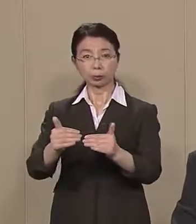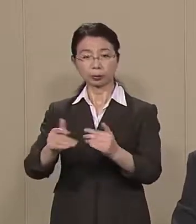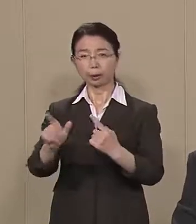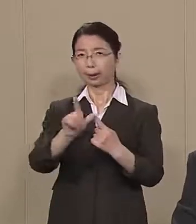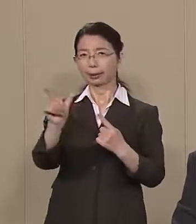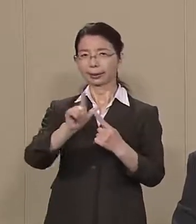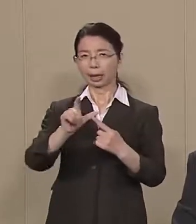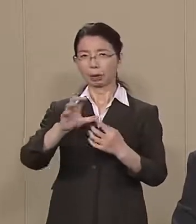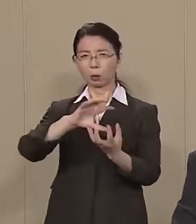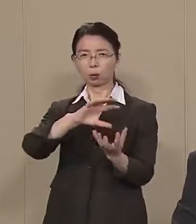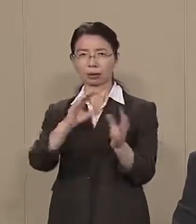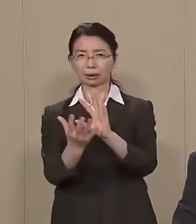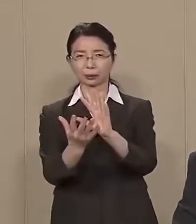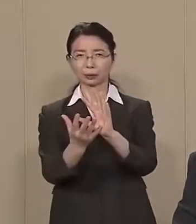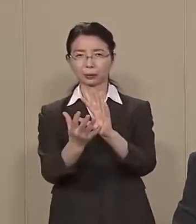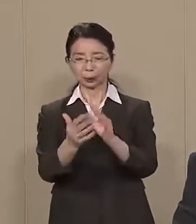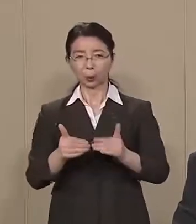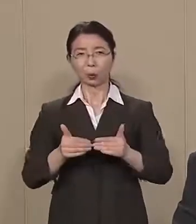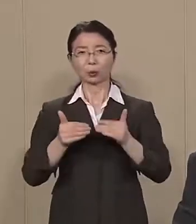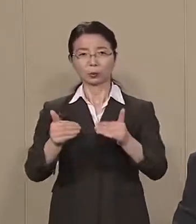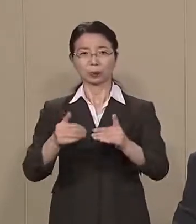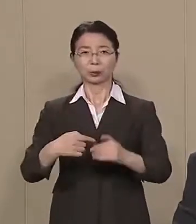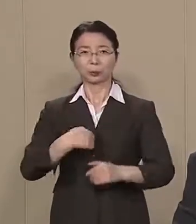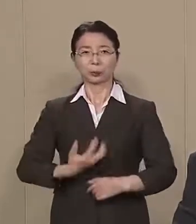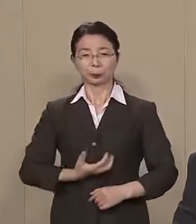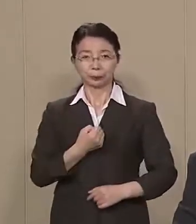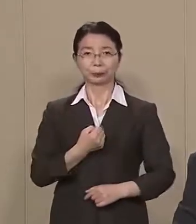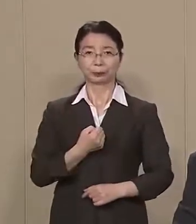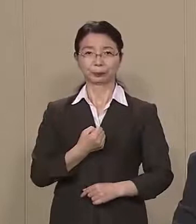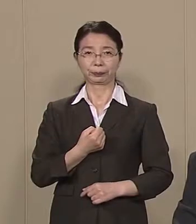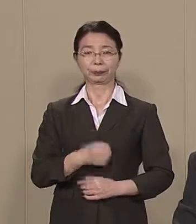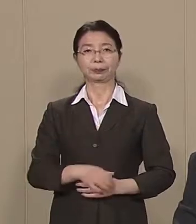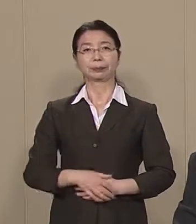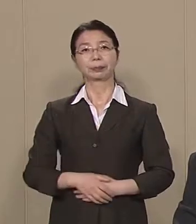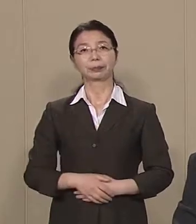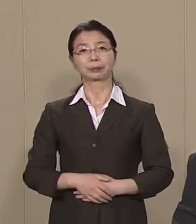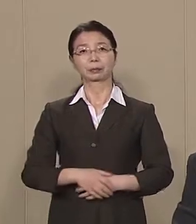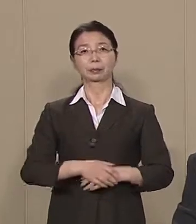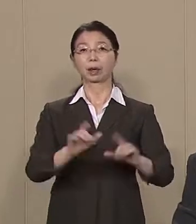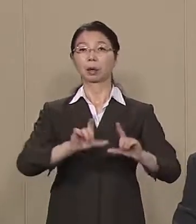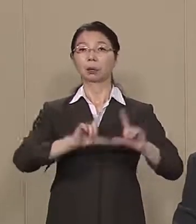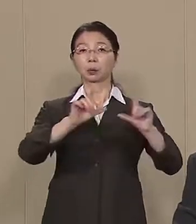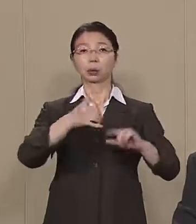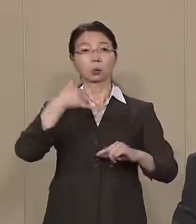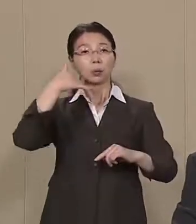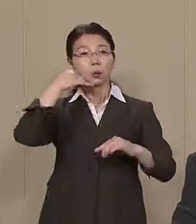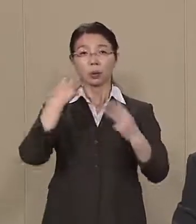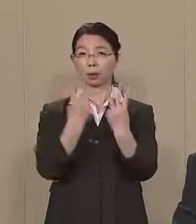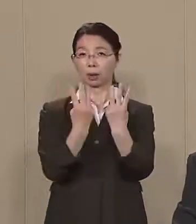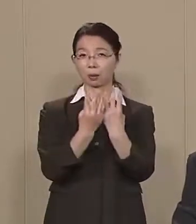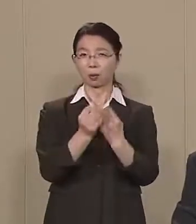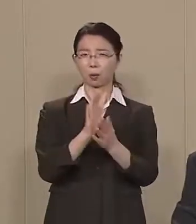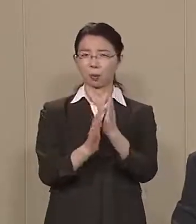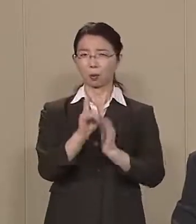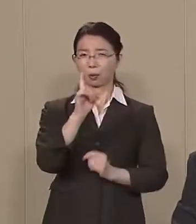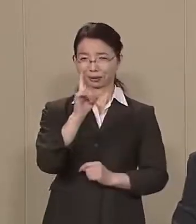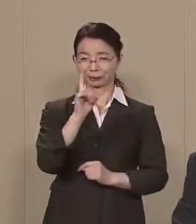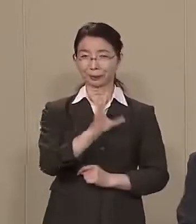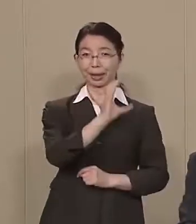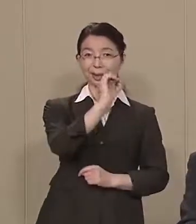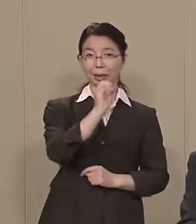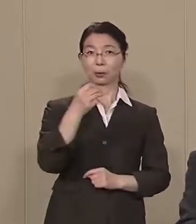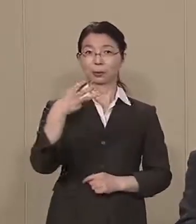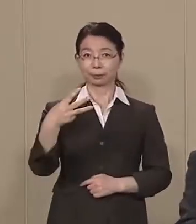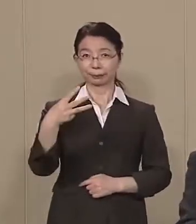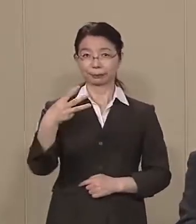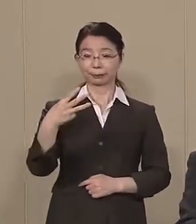nhk 改革を行う荘厳でございます東京の氷センターの番号もう一度言います03